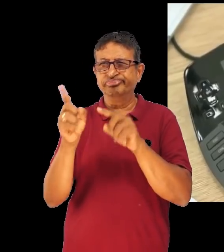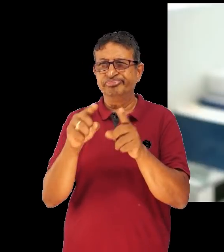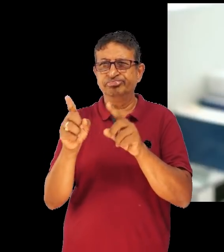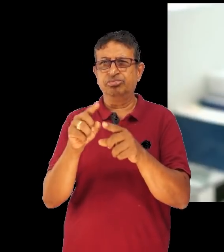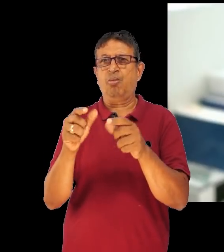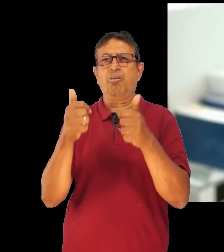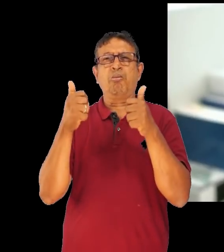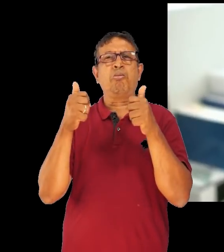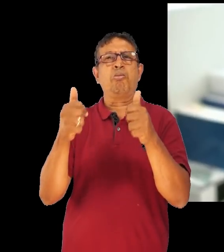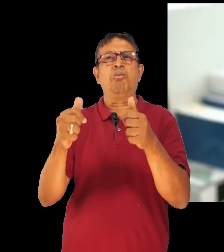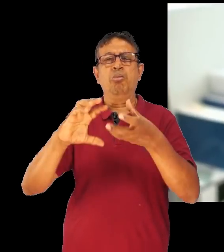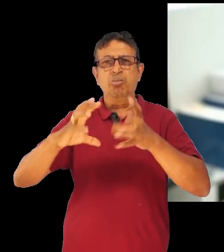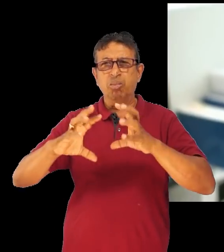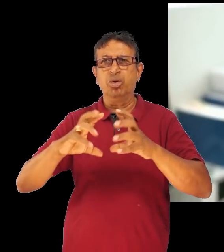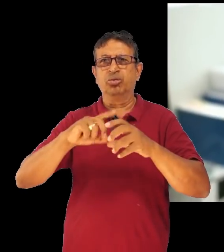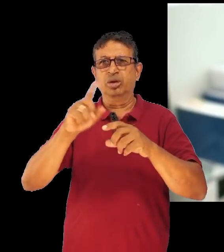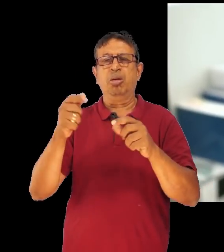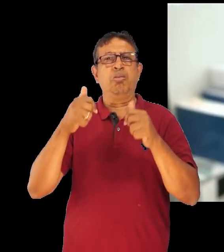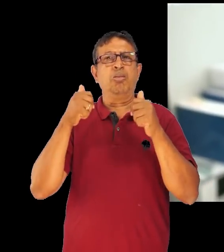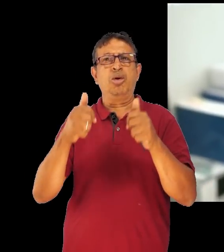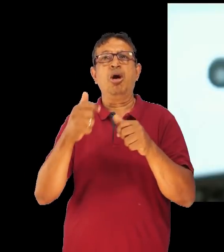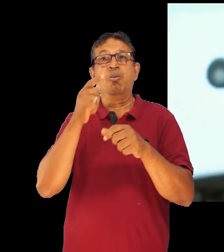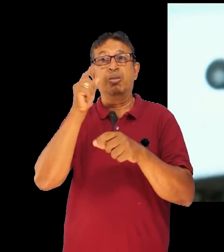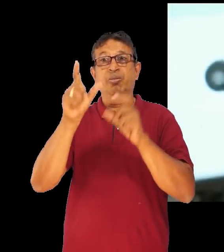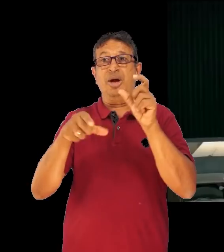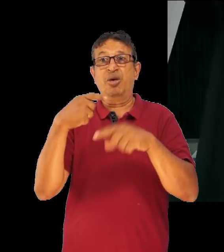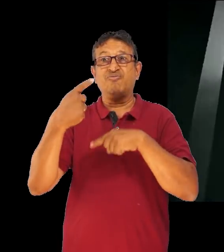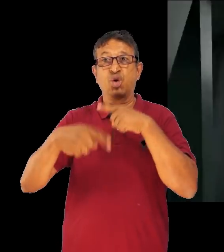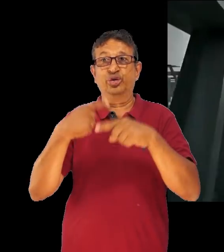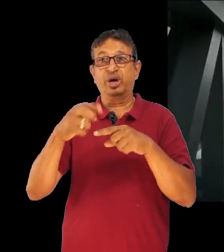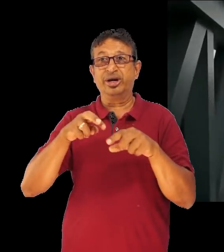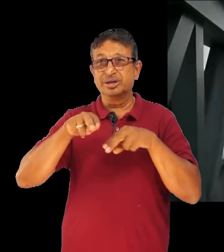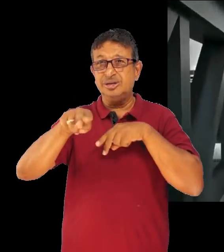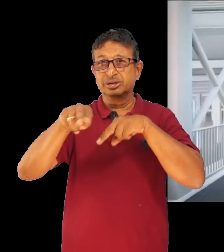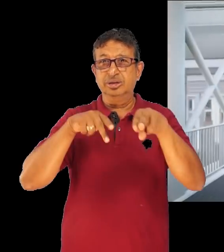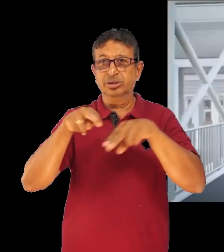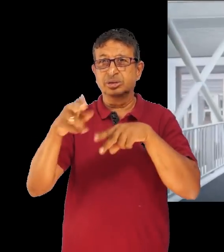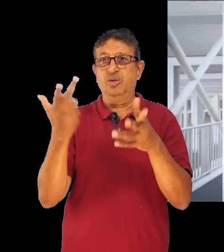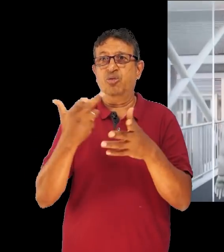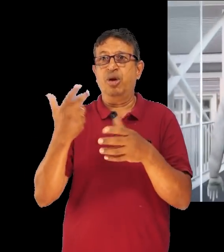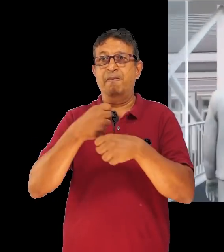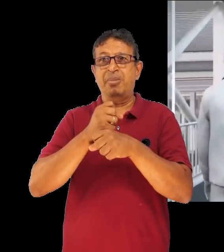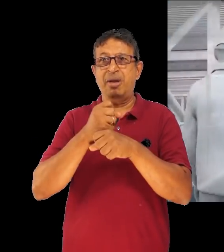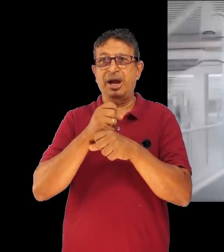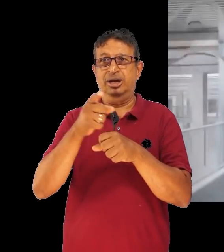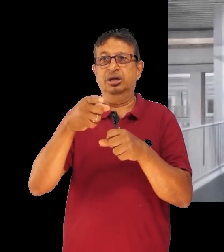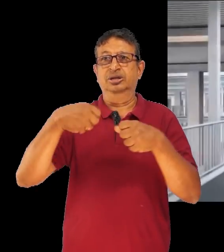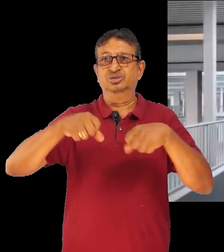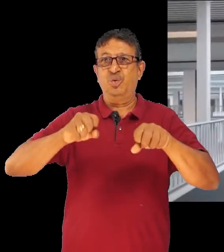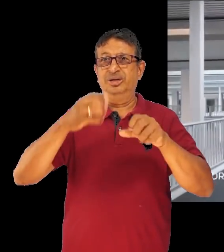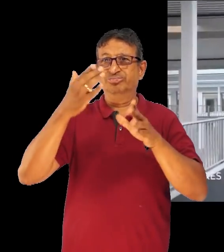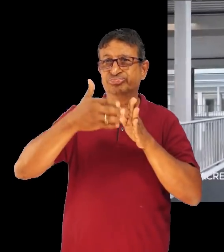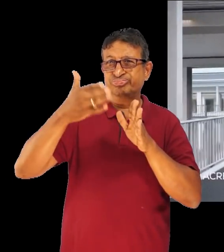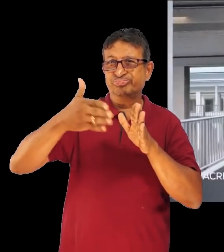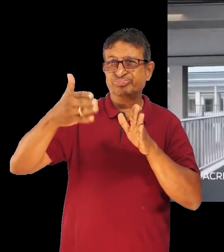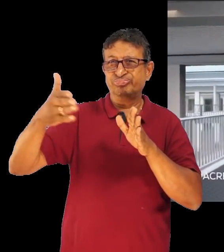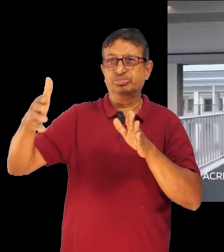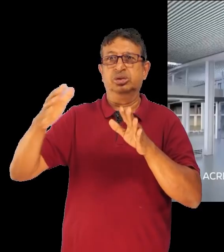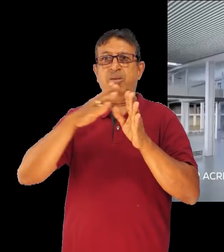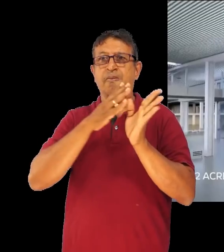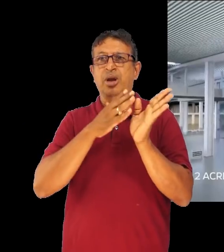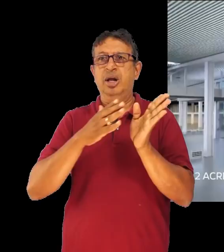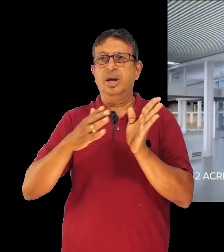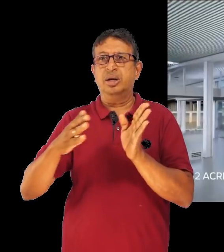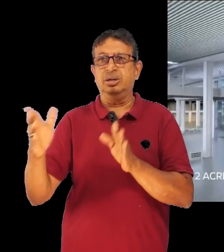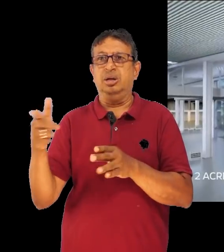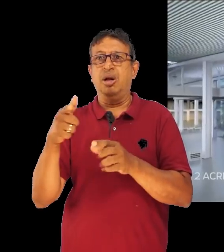इन कंपनीज के साथ काम किया है। वैसे अब ये जो फैक्ट्री बनाई जाएगी तमिलनाडु में तो ये इतनी ज्यादा आधुनिक और विशालकाय होगी कि